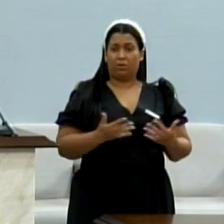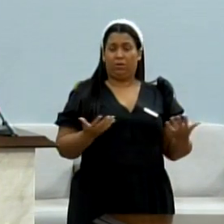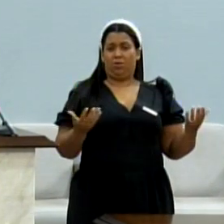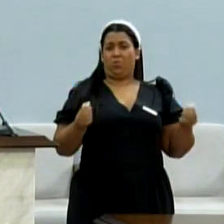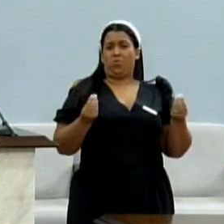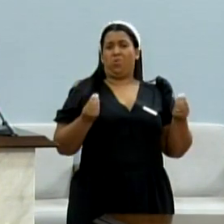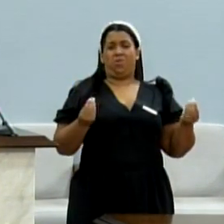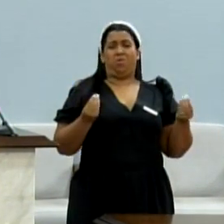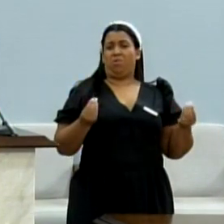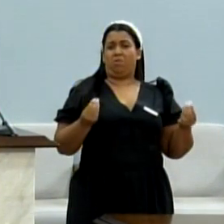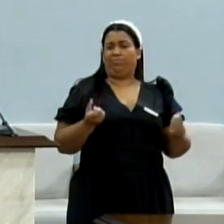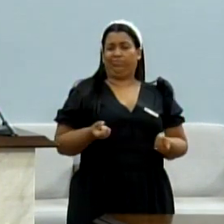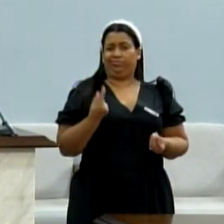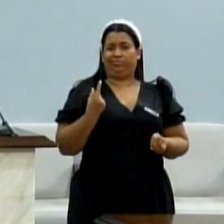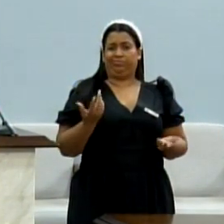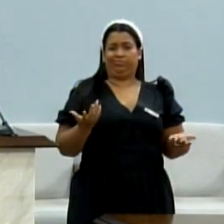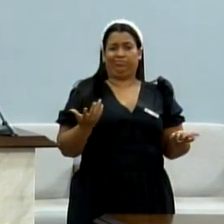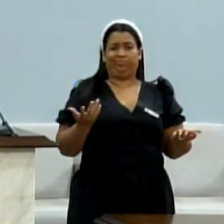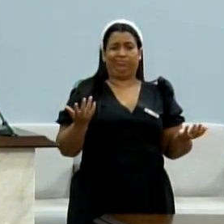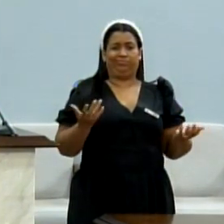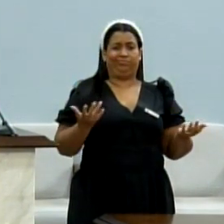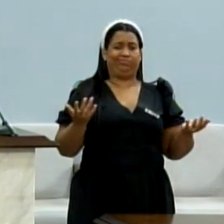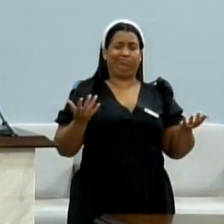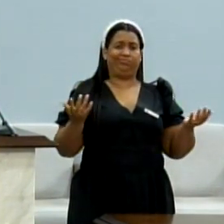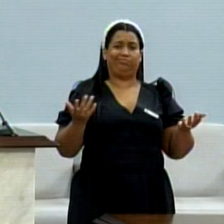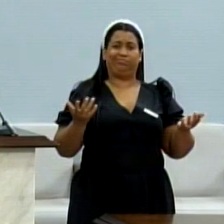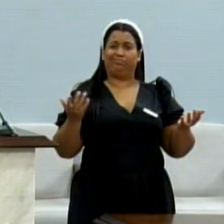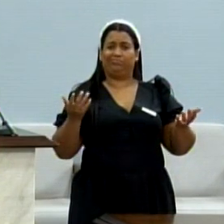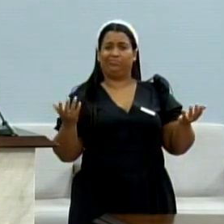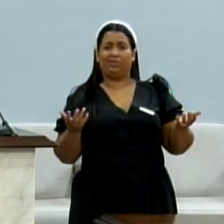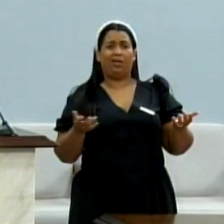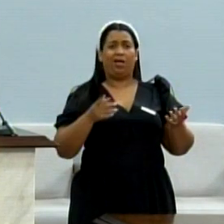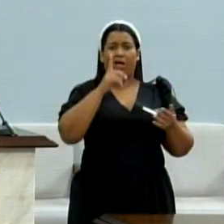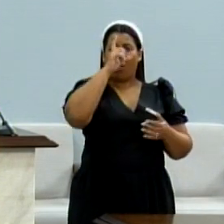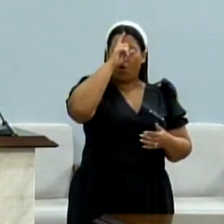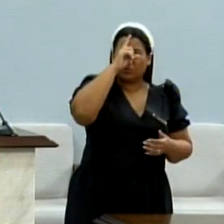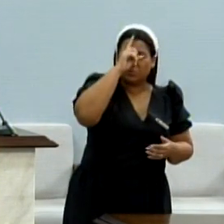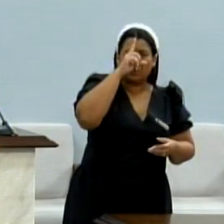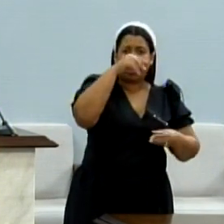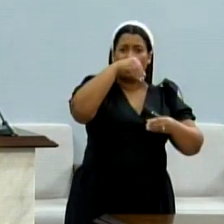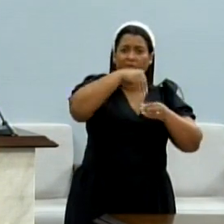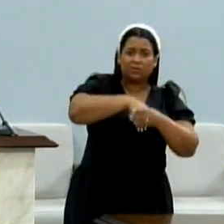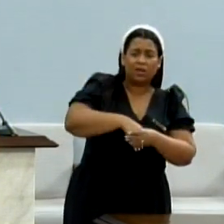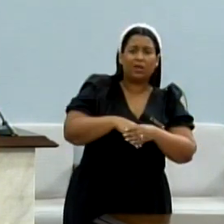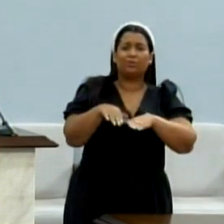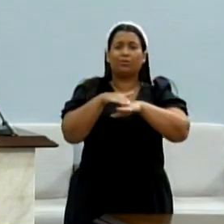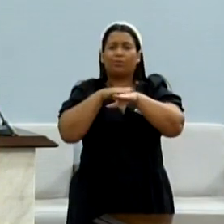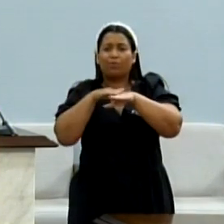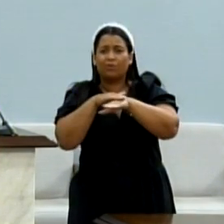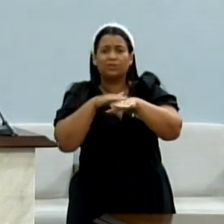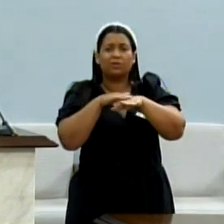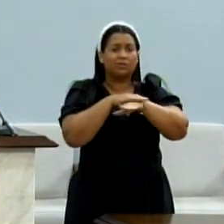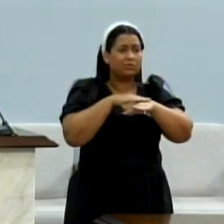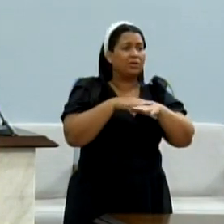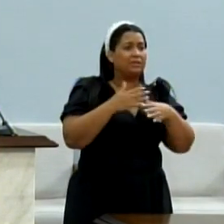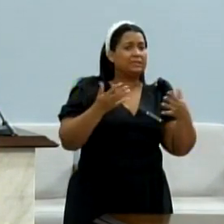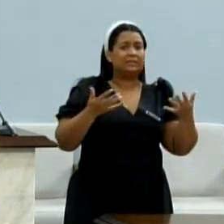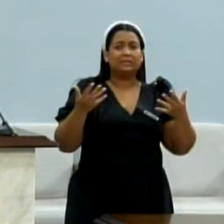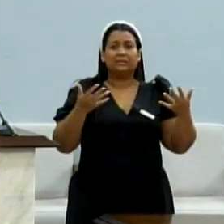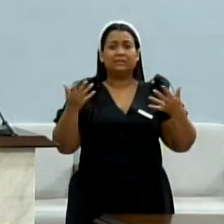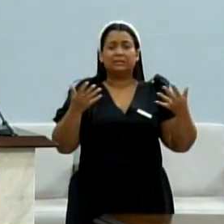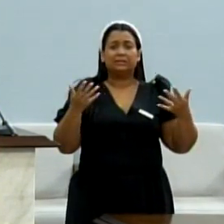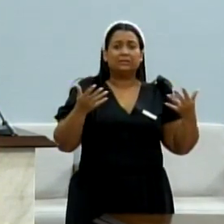um absurdo muito grande. Aí, lá dentro do hospital, pesquisei, conversei no jurídico, e realmente tinha essa brecha na